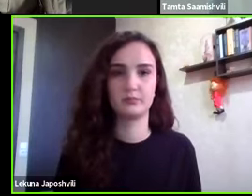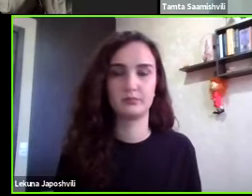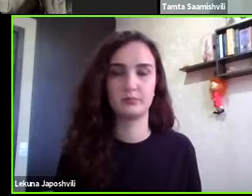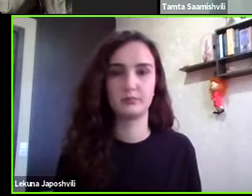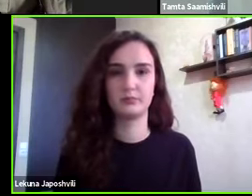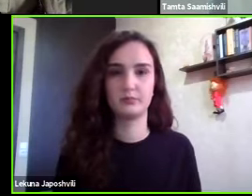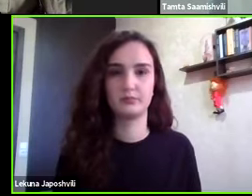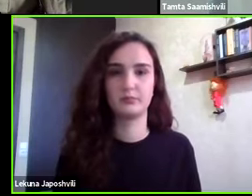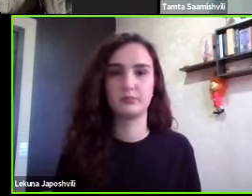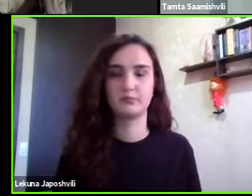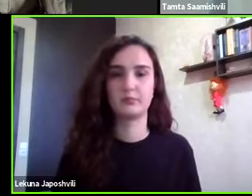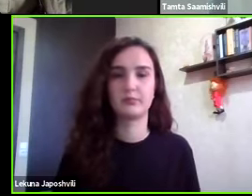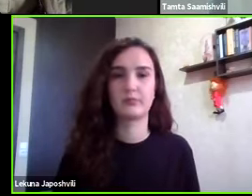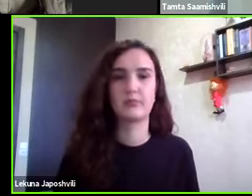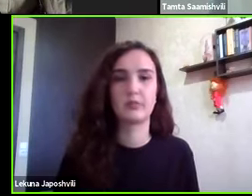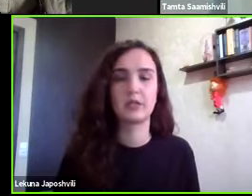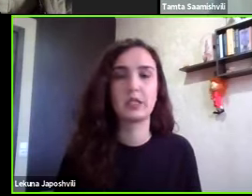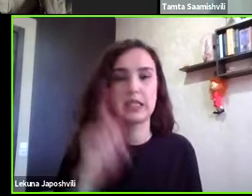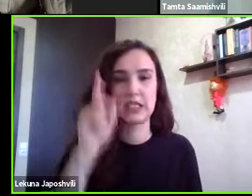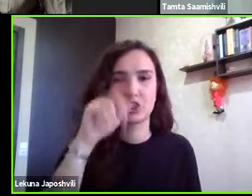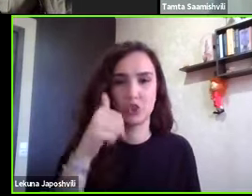ესე იგი, იცით რა როგორ არის?